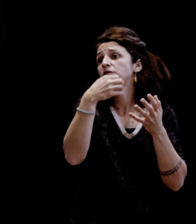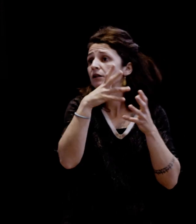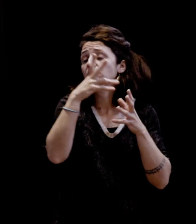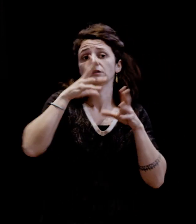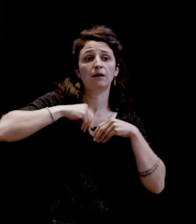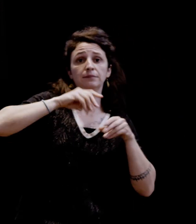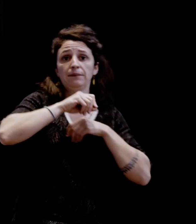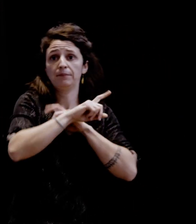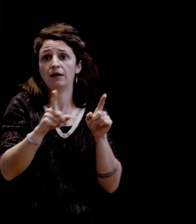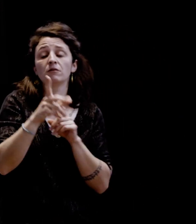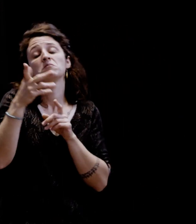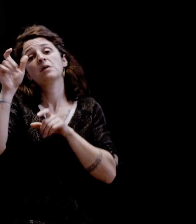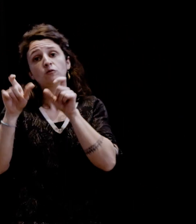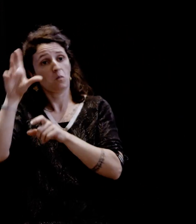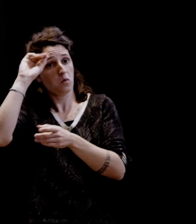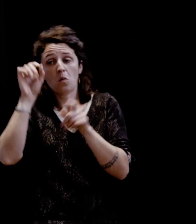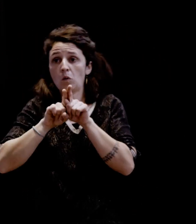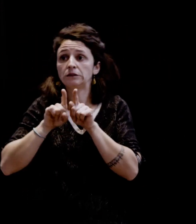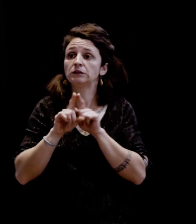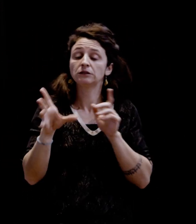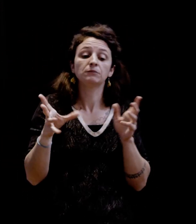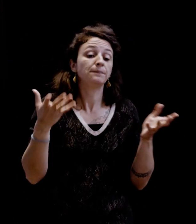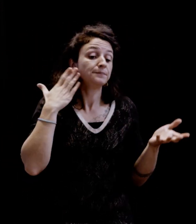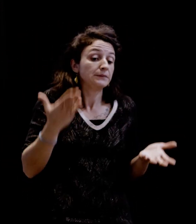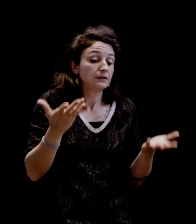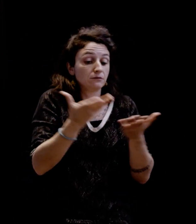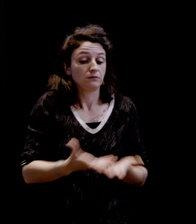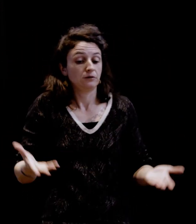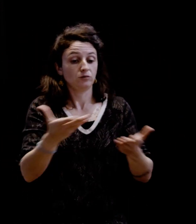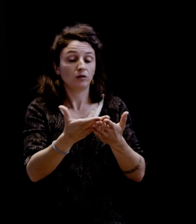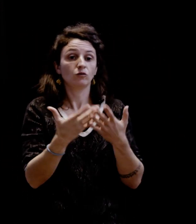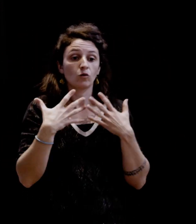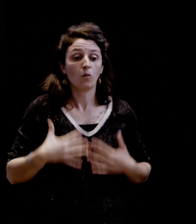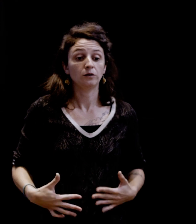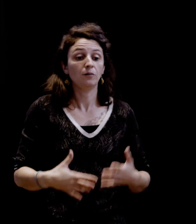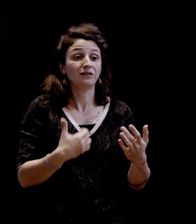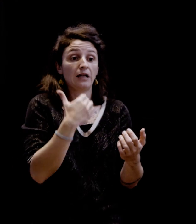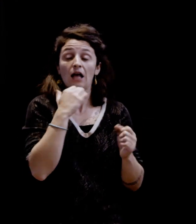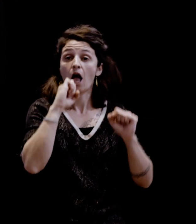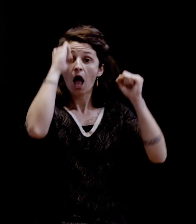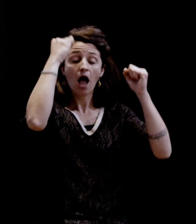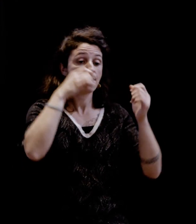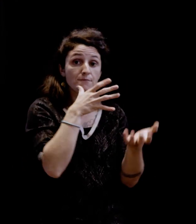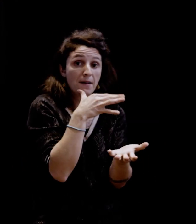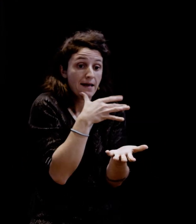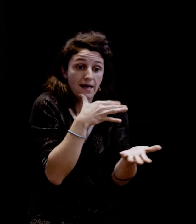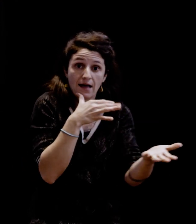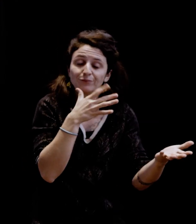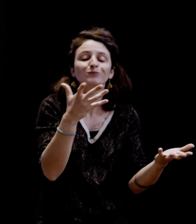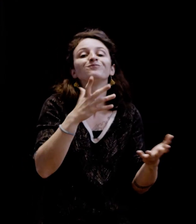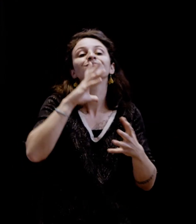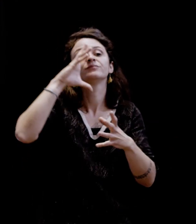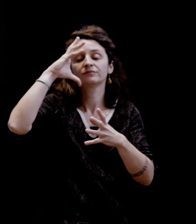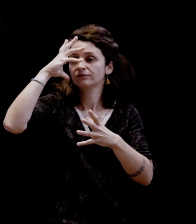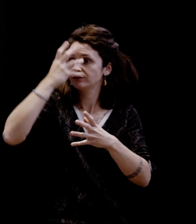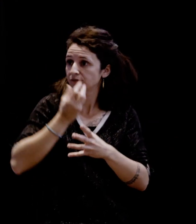c'est quand on a des conditions comportementales qui peuvent pas faire, qui fait qu'on ne peut pas. On a tout essayé. L'anesthésie générale, c'est le dernier fusible. Je le